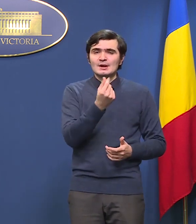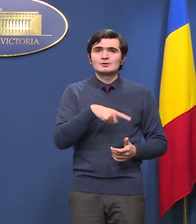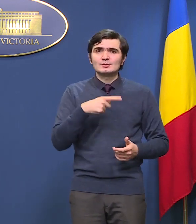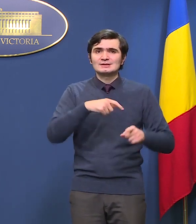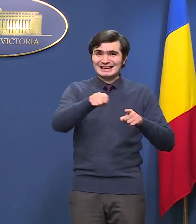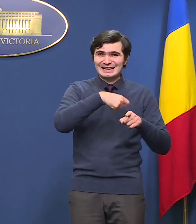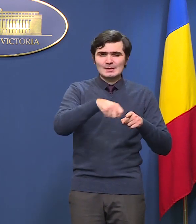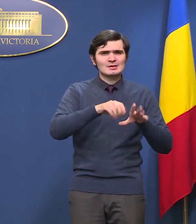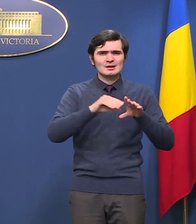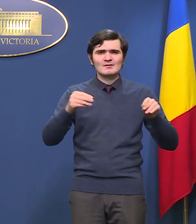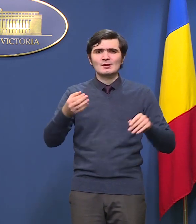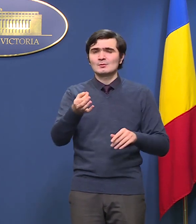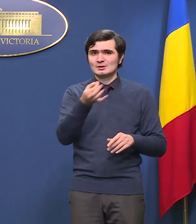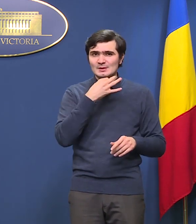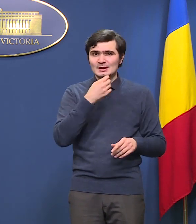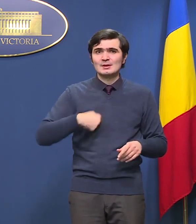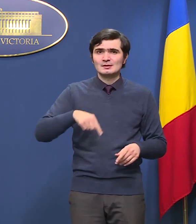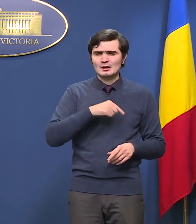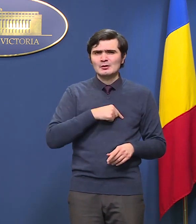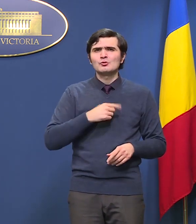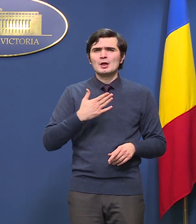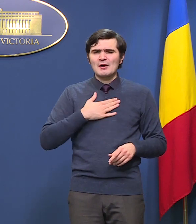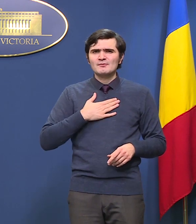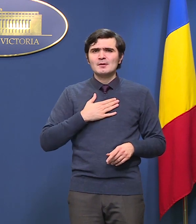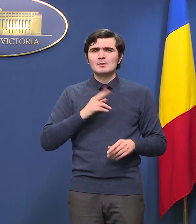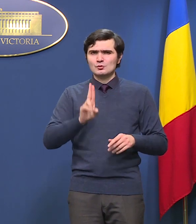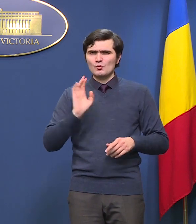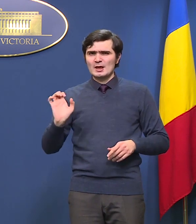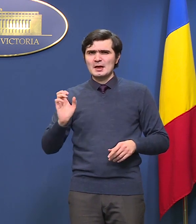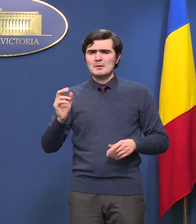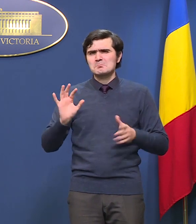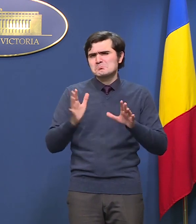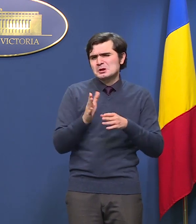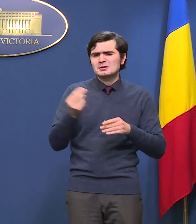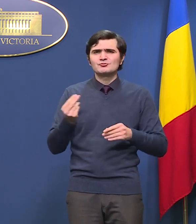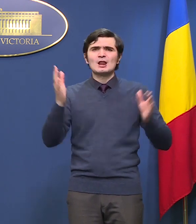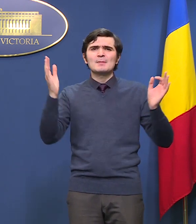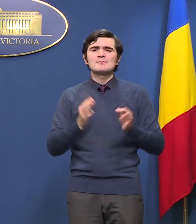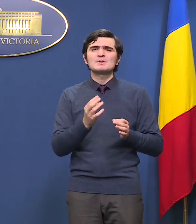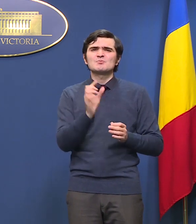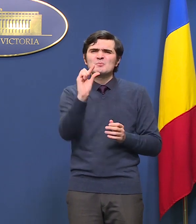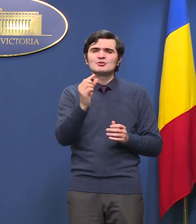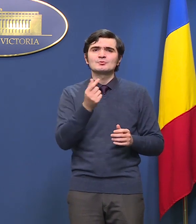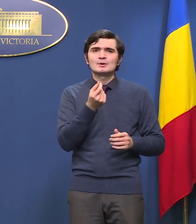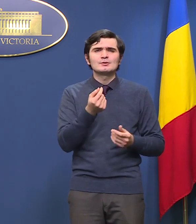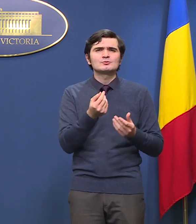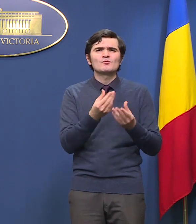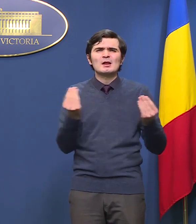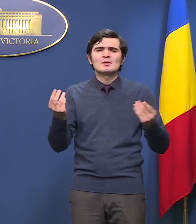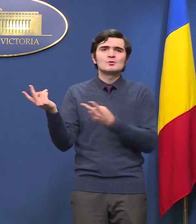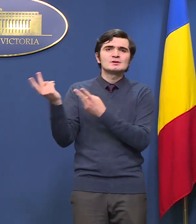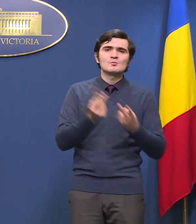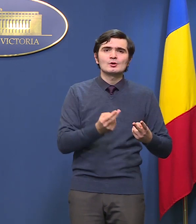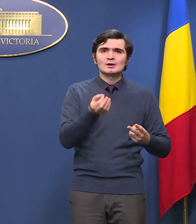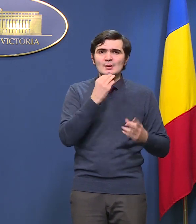care e, cred că, printre cele mai mici prețuri de la nivelul Uniunii Europene, foarte mulți aduceau, importau medicamente în România, după care